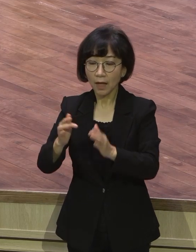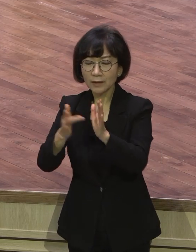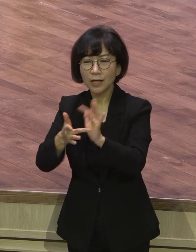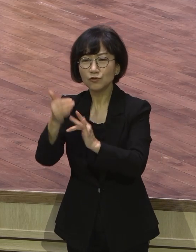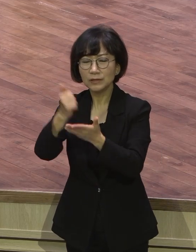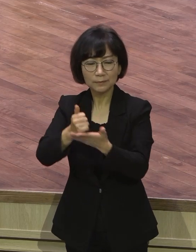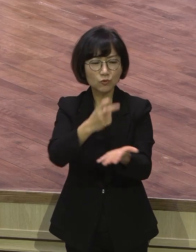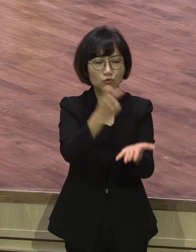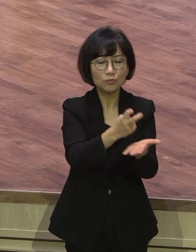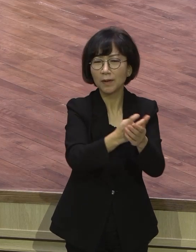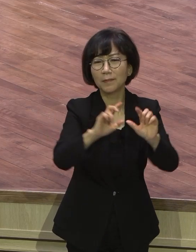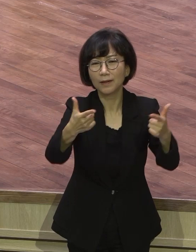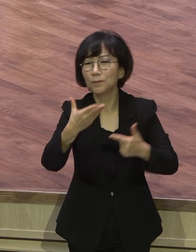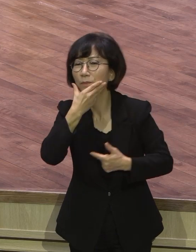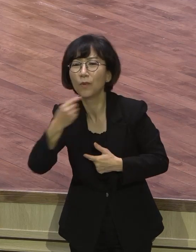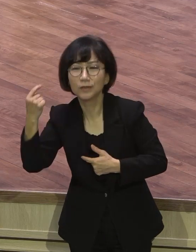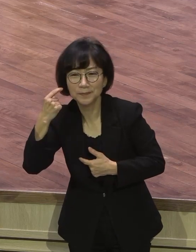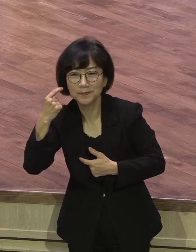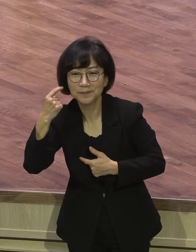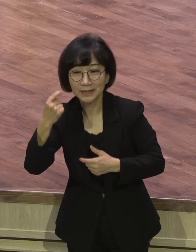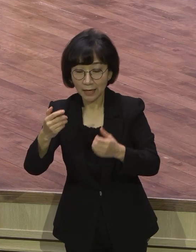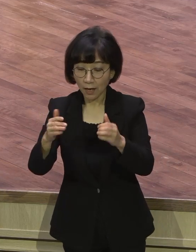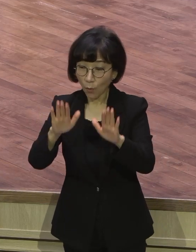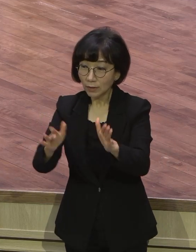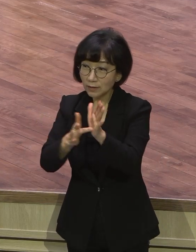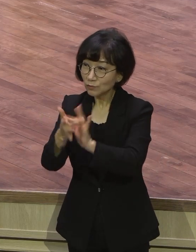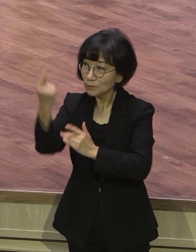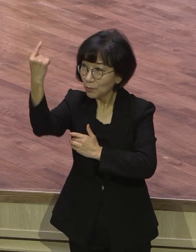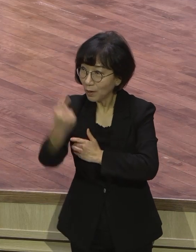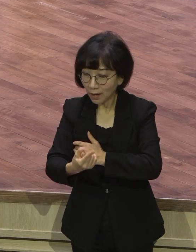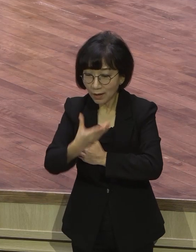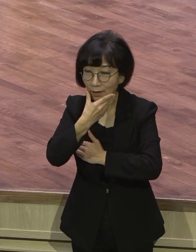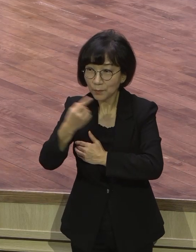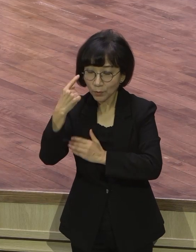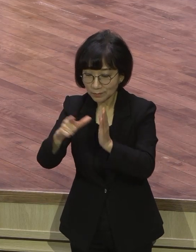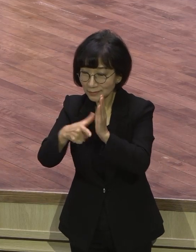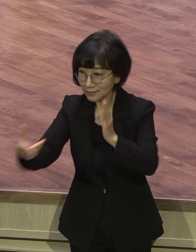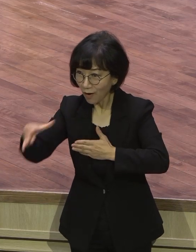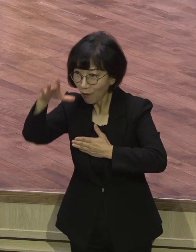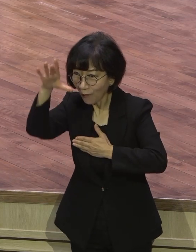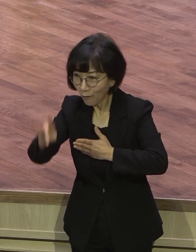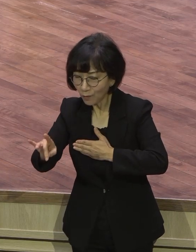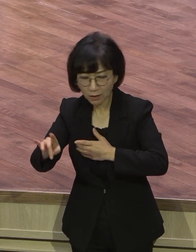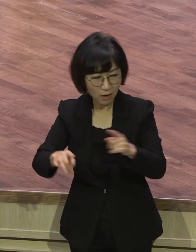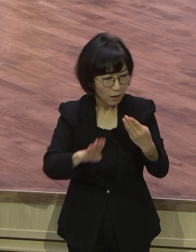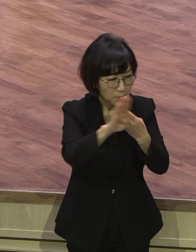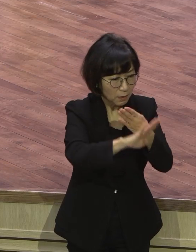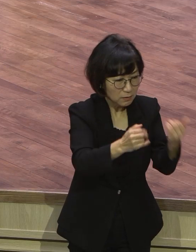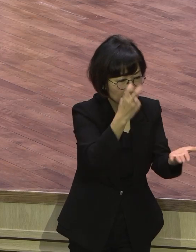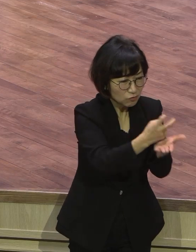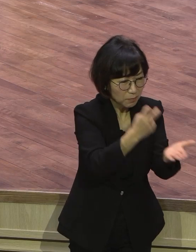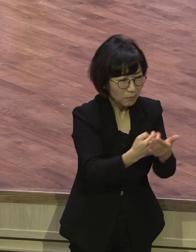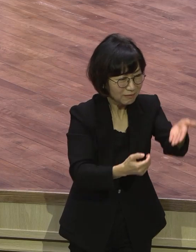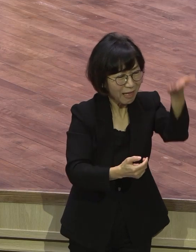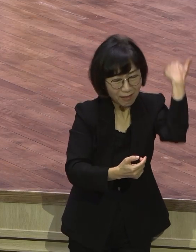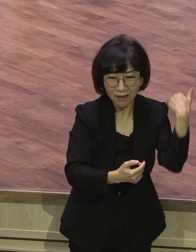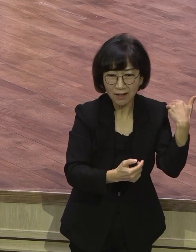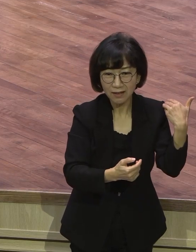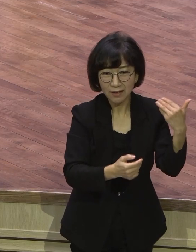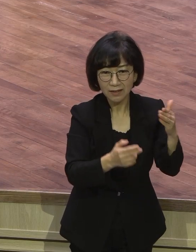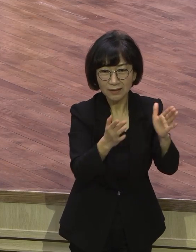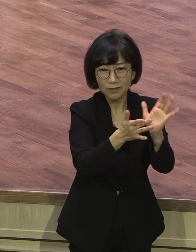오셨잖아요. 예수님 시대에 걸맞는 삶을 살 수 있도록 영적으로 해석을